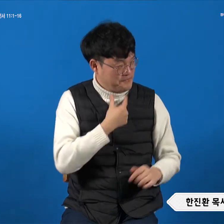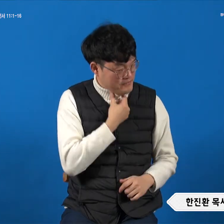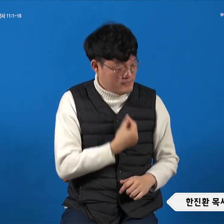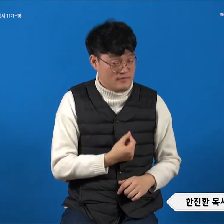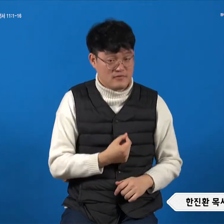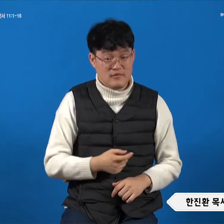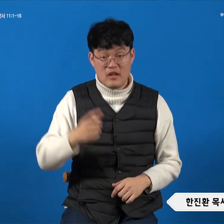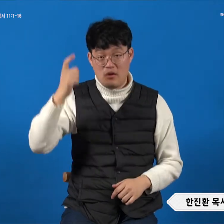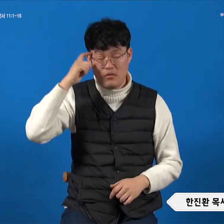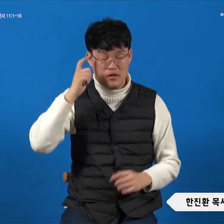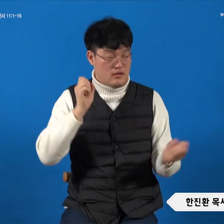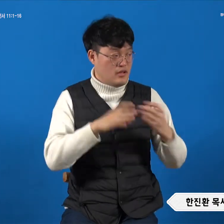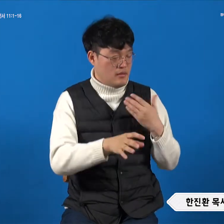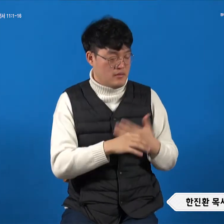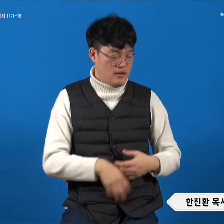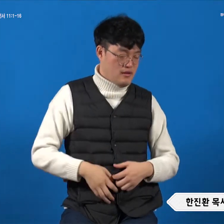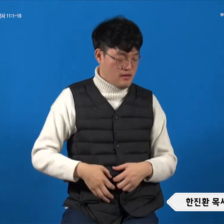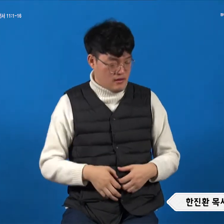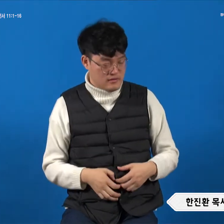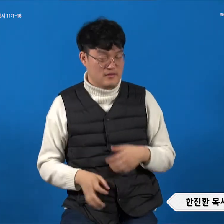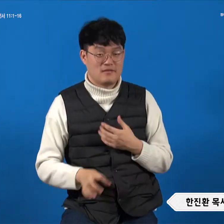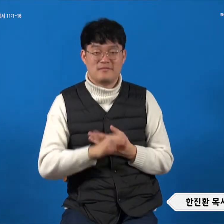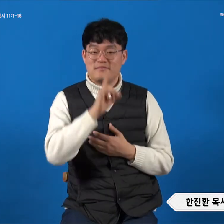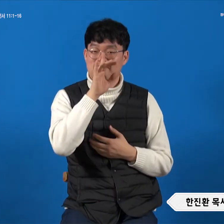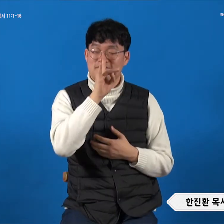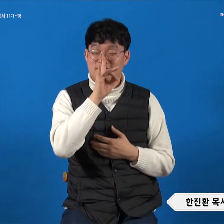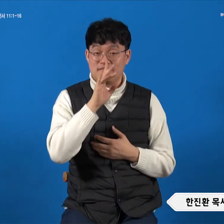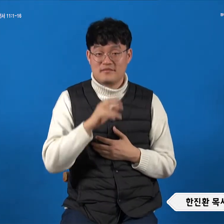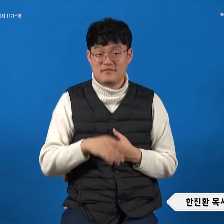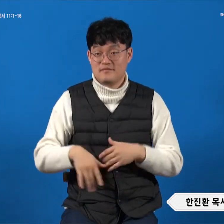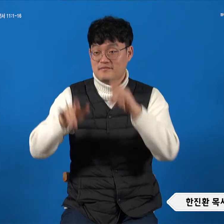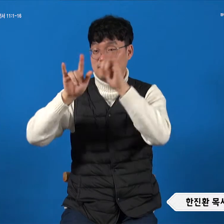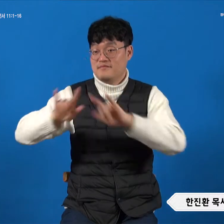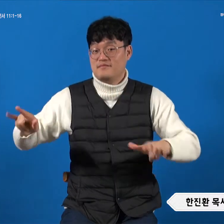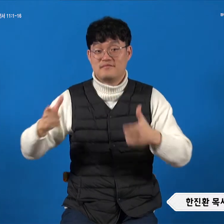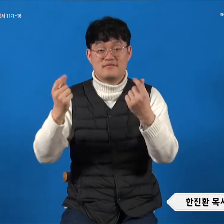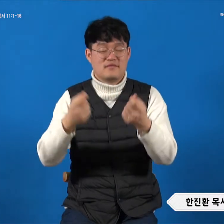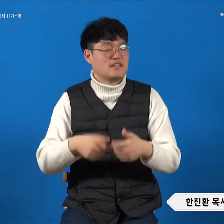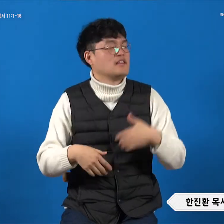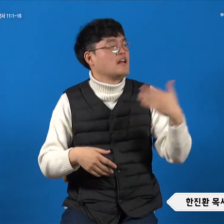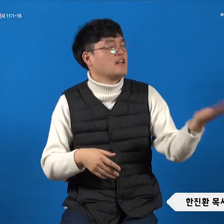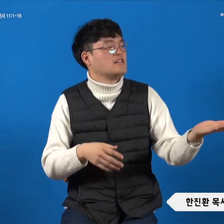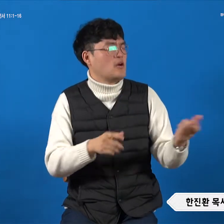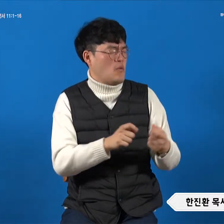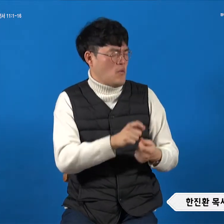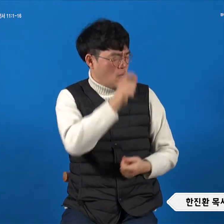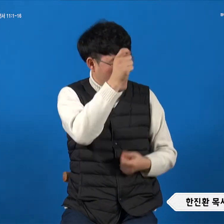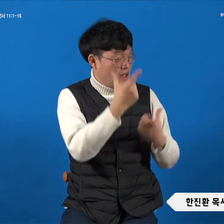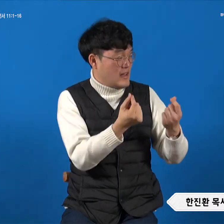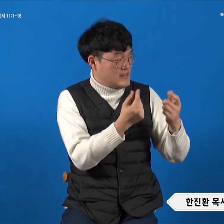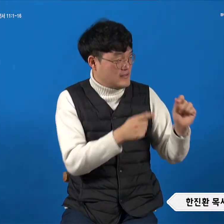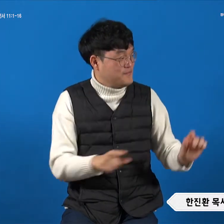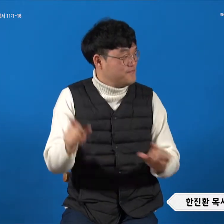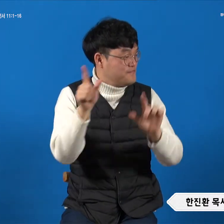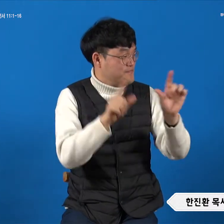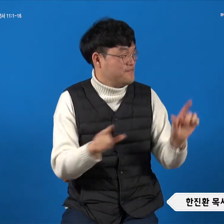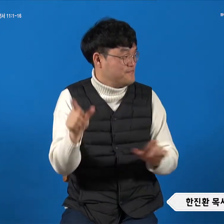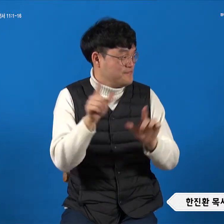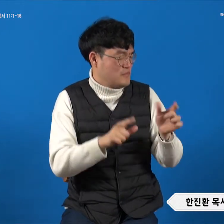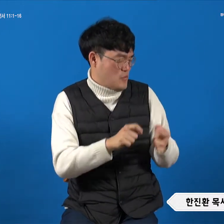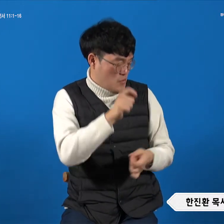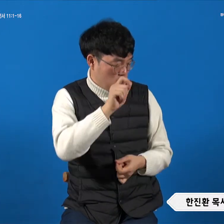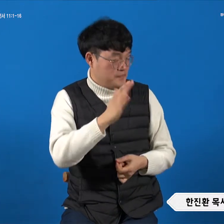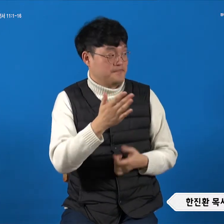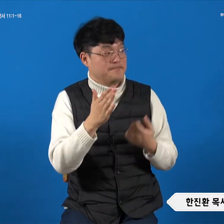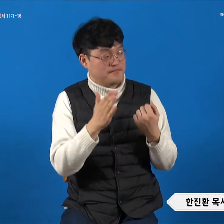아이고 왜에 대해서 대답을 못하면 우물쭈물하면 안 되지요. 여기 성가대에서 하듯이 그래 당신하고 오래오래 같이 살 수